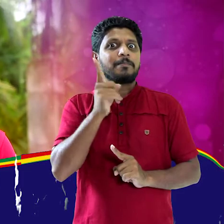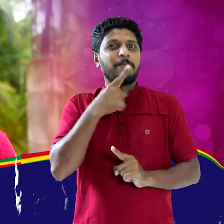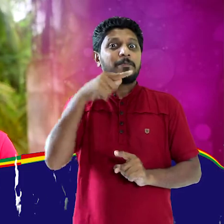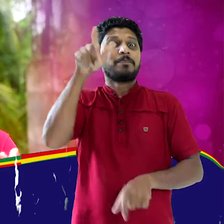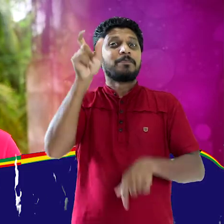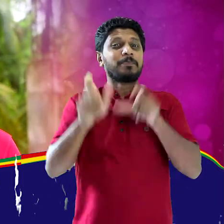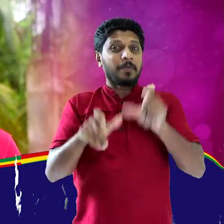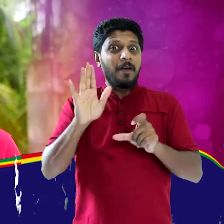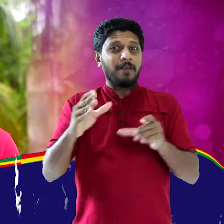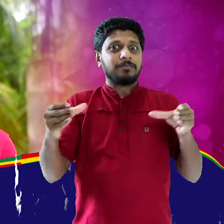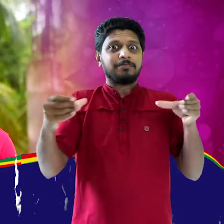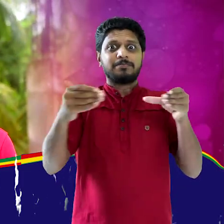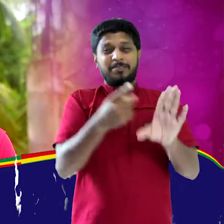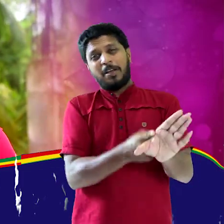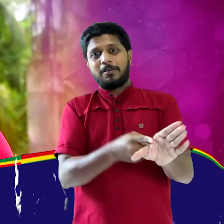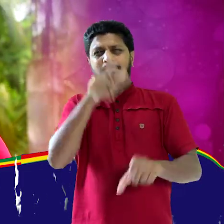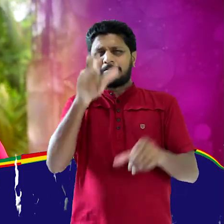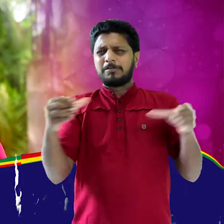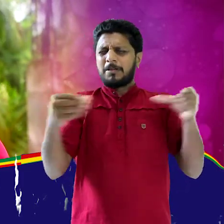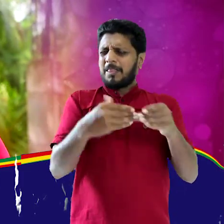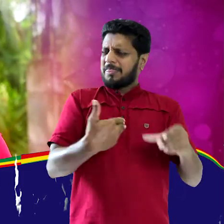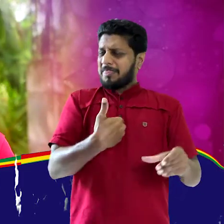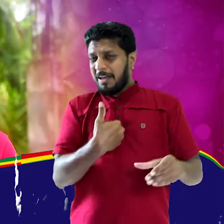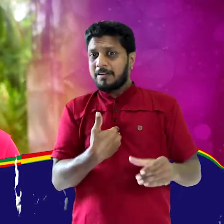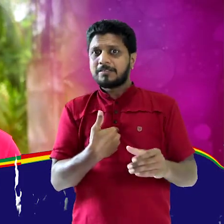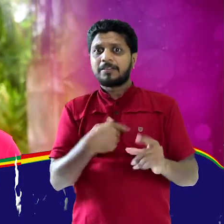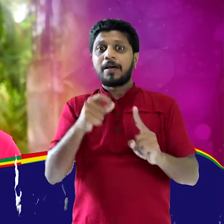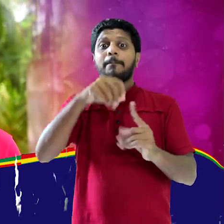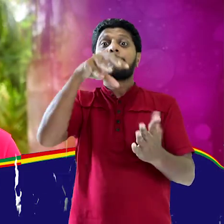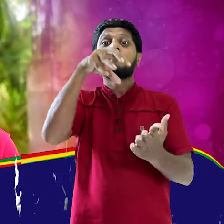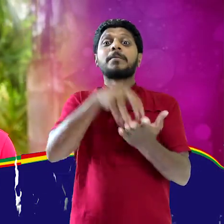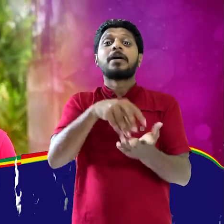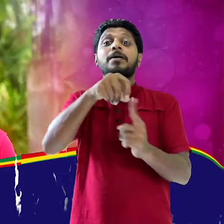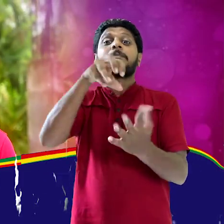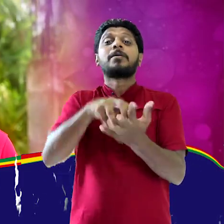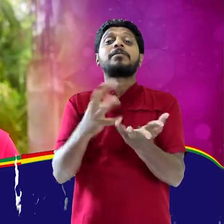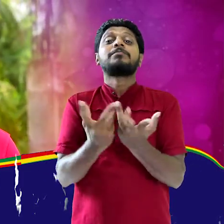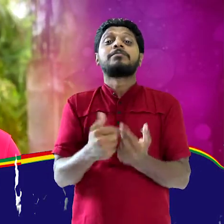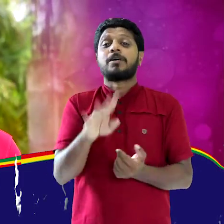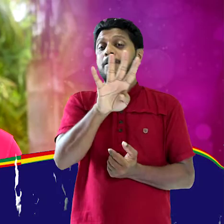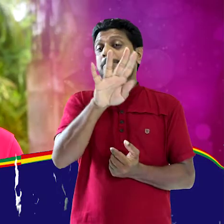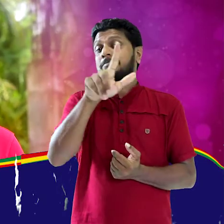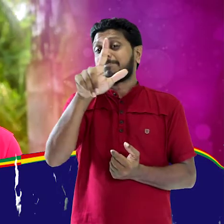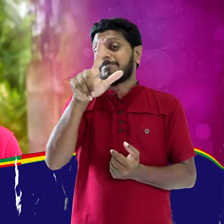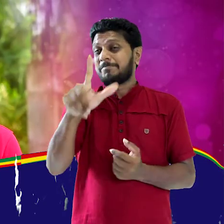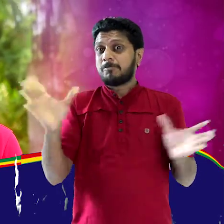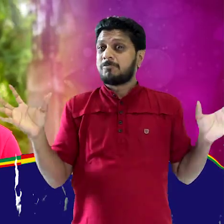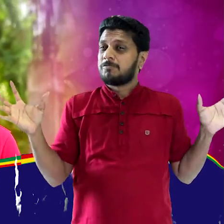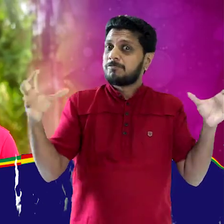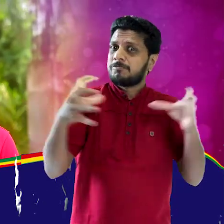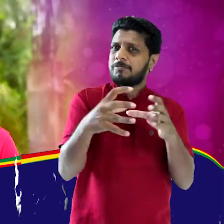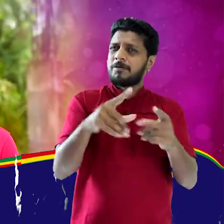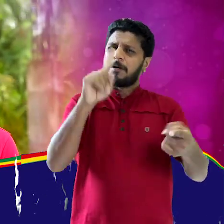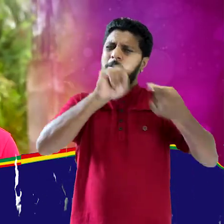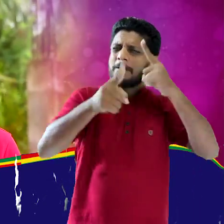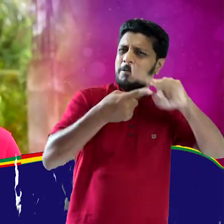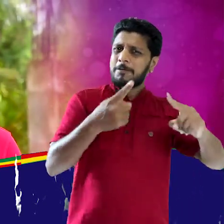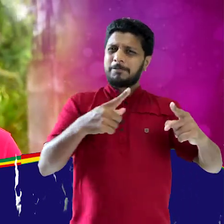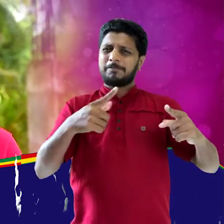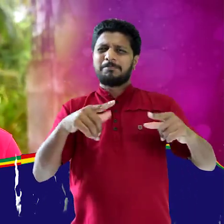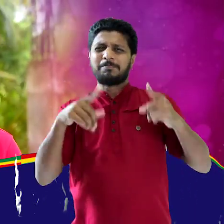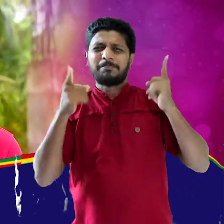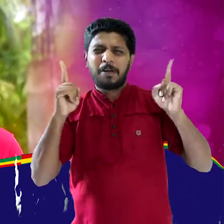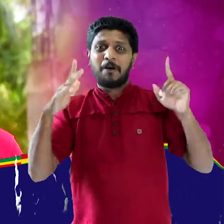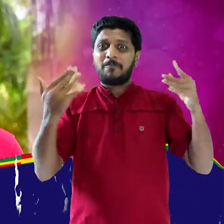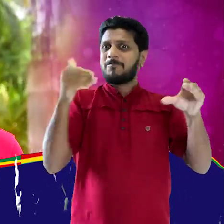සවනහා කතන ආබාධිත ඒ තරුණයන් ඉතාමත් උනන්දුවෙන් ප්‍රාසලිකම් කොට්ටාස 47 වගේ විශාල උනන්දුවකින් ඒ ක්‍රීඩා තරඟ වලට සහභාගී වුණා